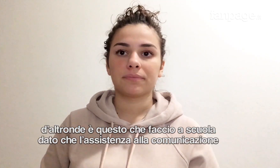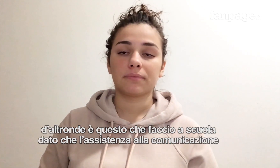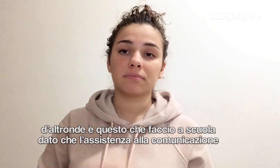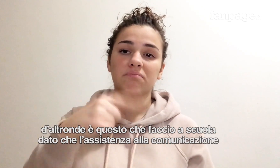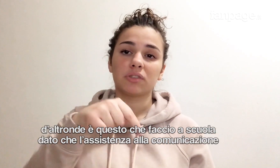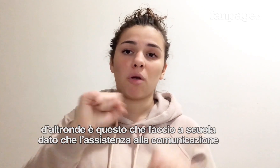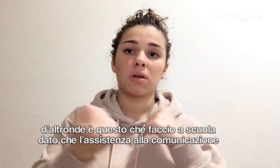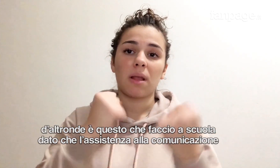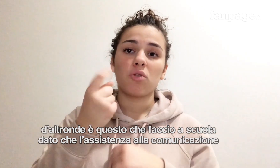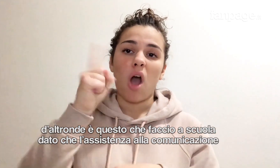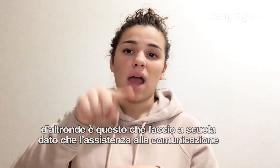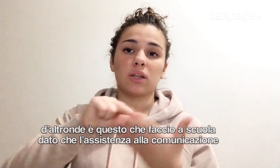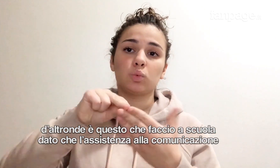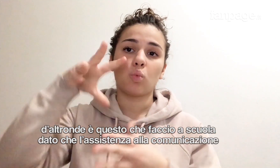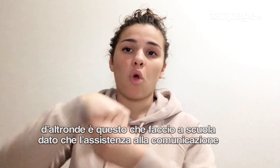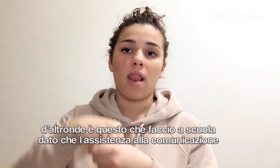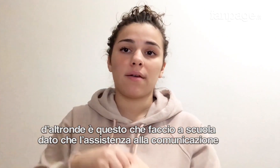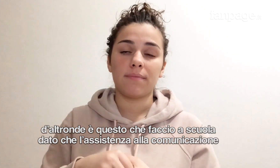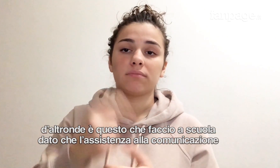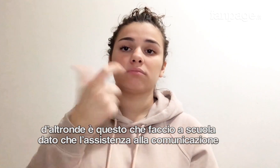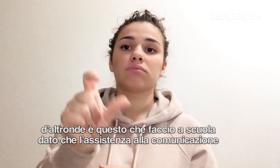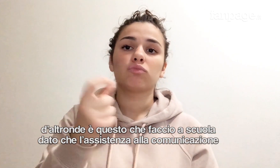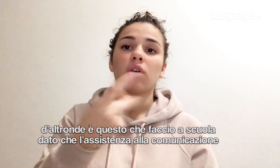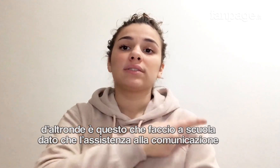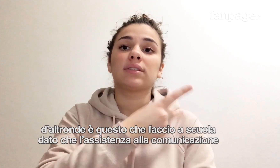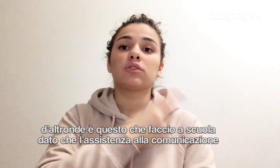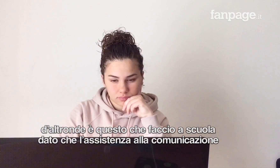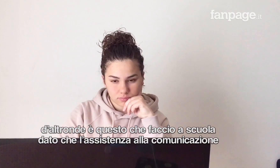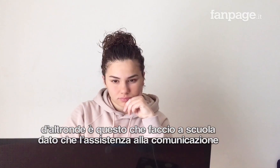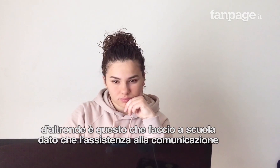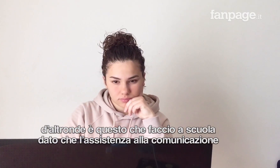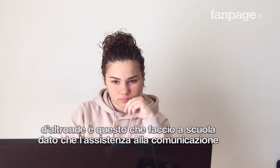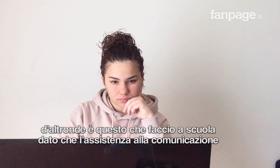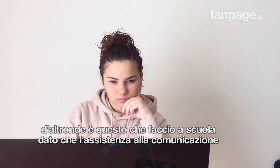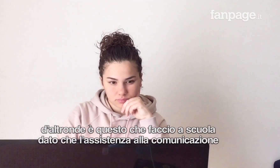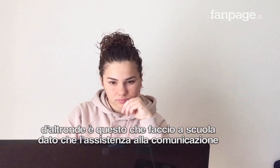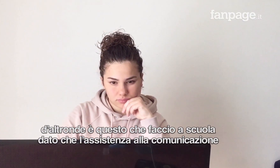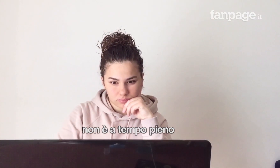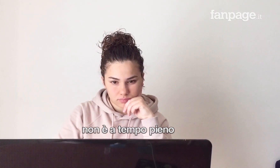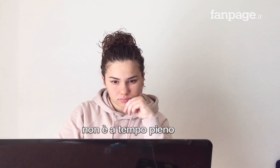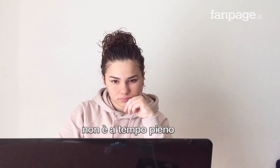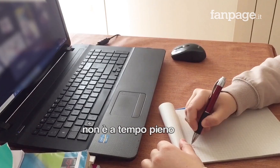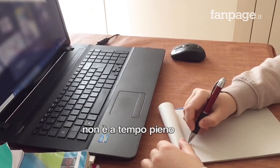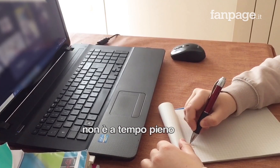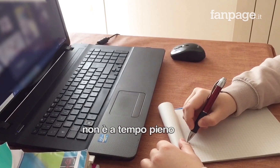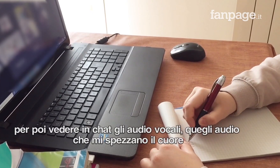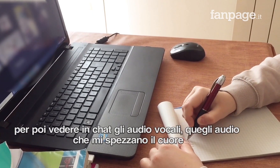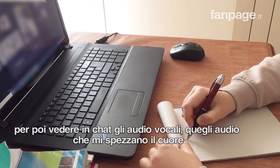D'altronde è questo che faccio a scuola, dato che l'assistenza alla comunicazione non è a tempo pieno. Per poi